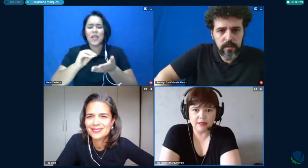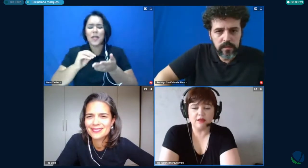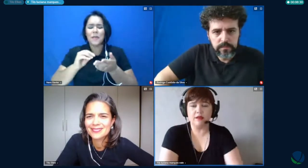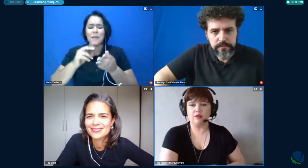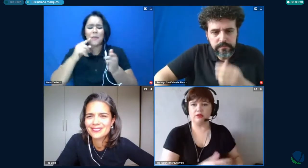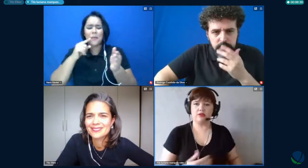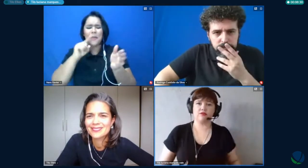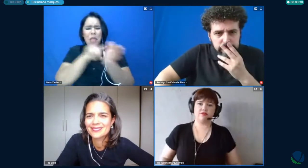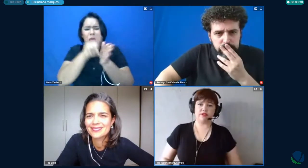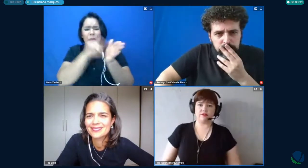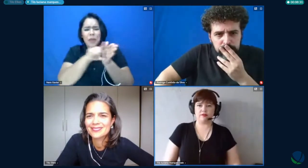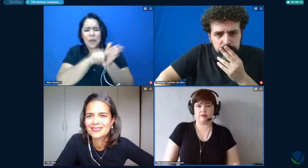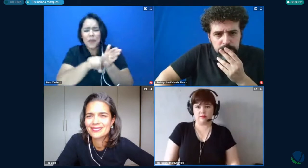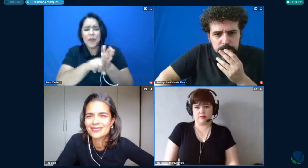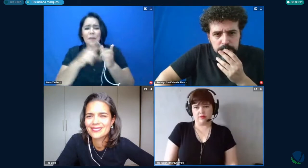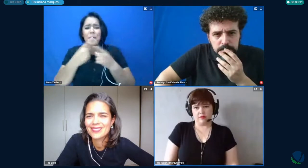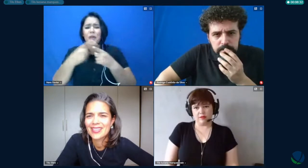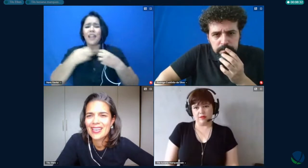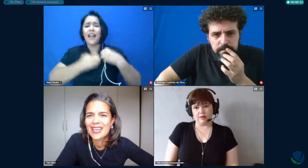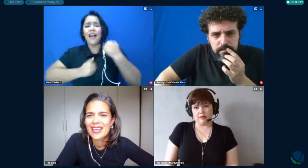Pode sim. Enquanto isso, eu vou vendo.